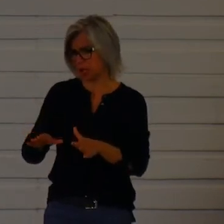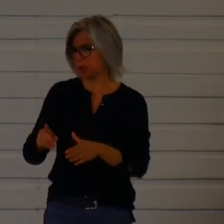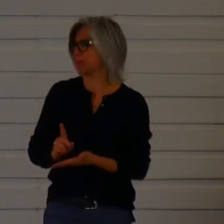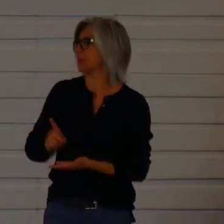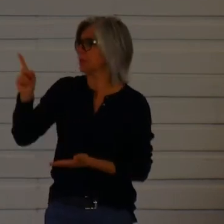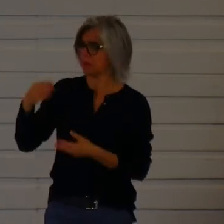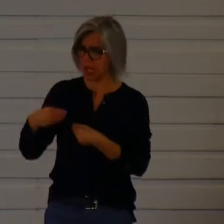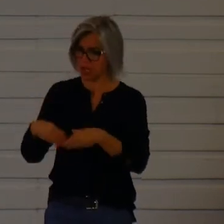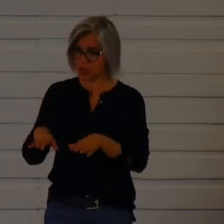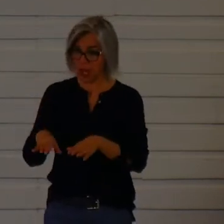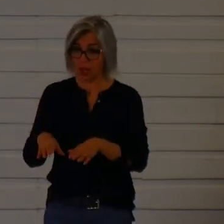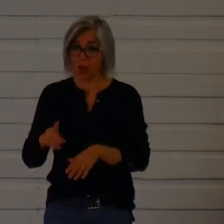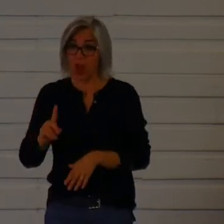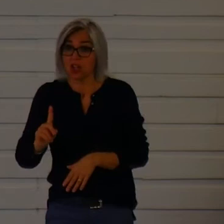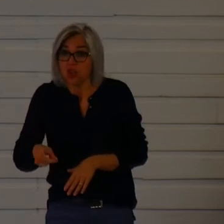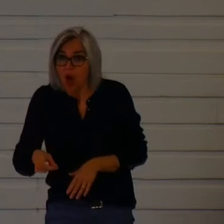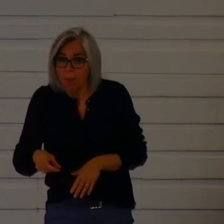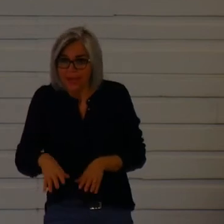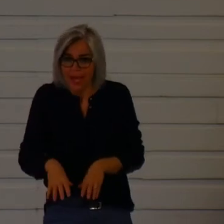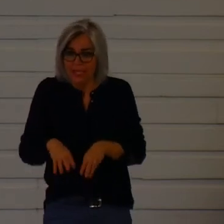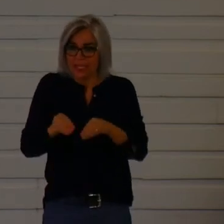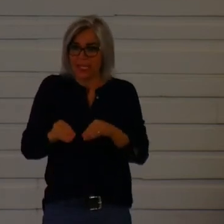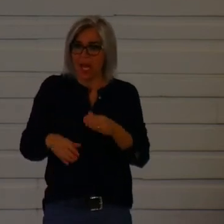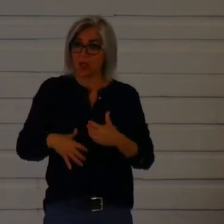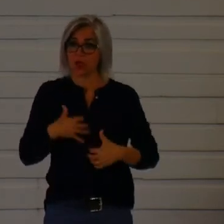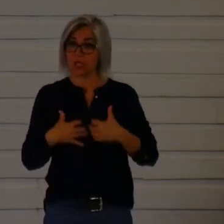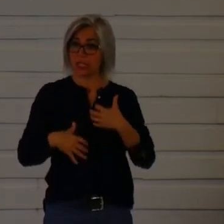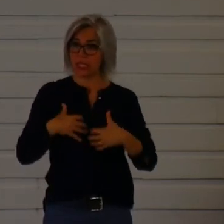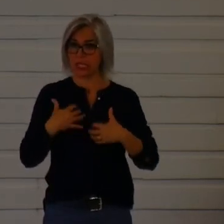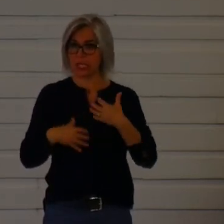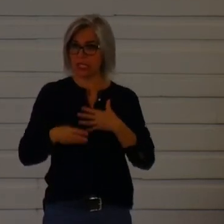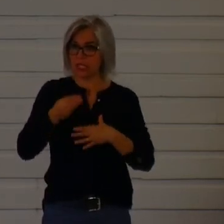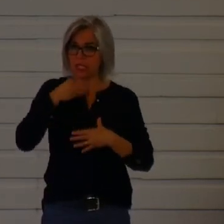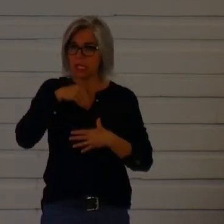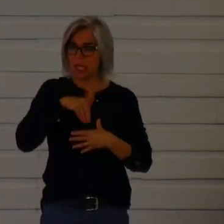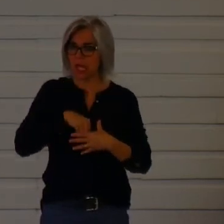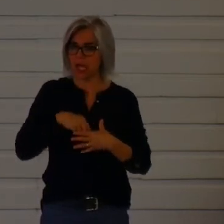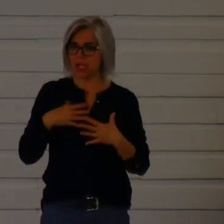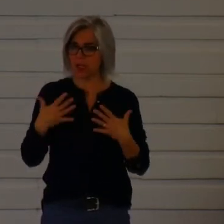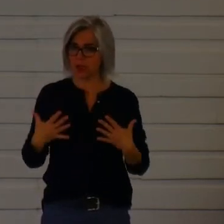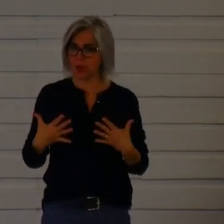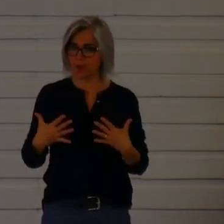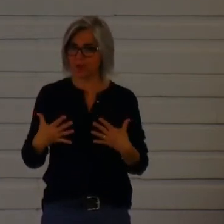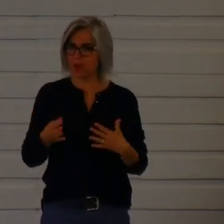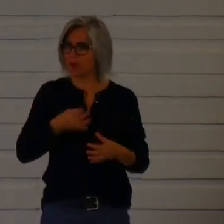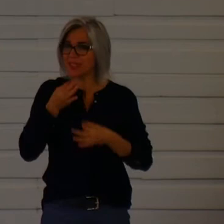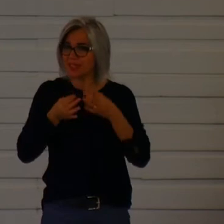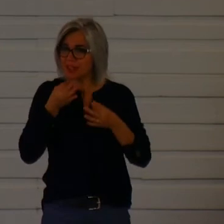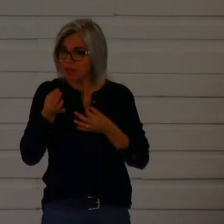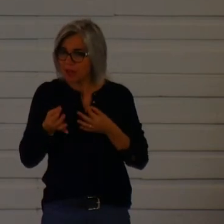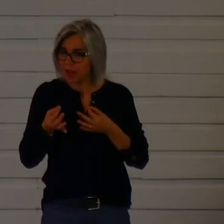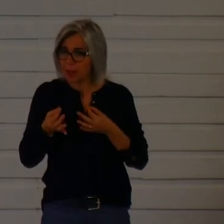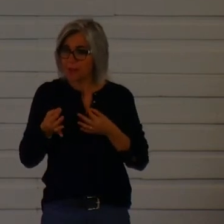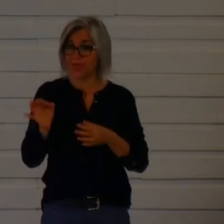E questo ci insegna che dobbiamo fare molta attenzione a non essere così spirituali nelle vite